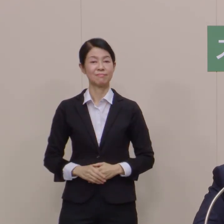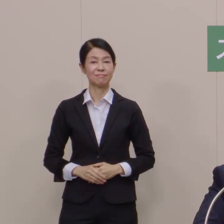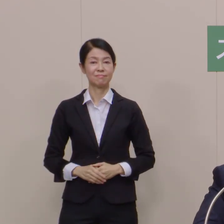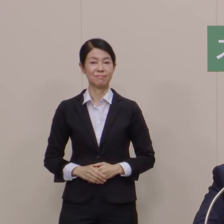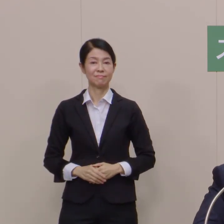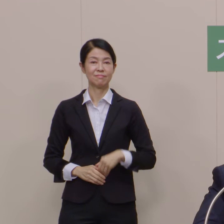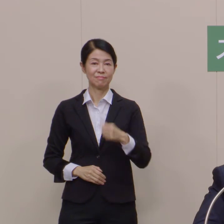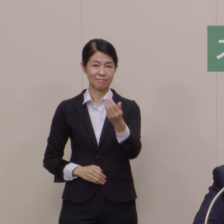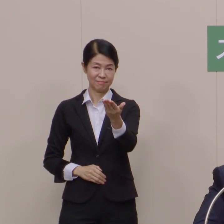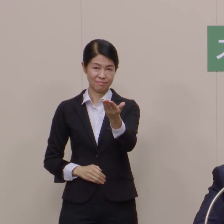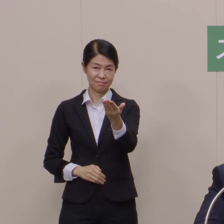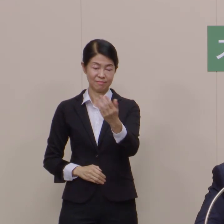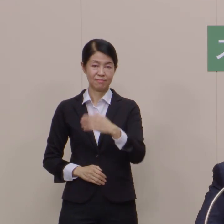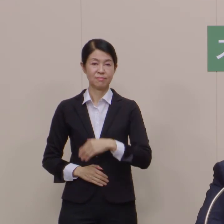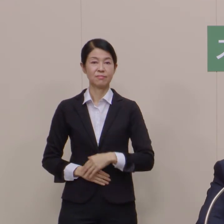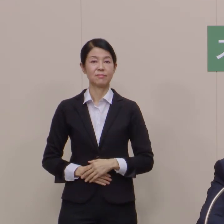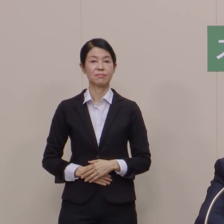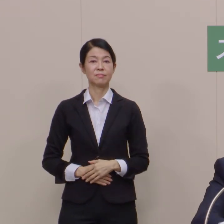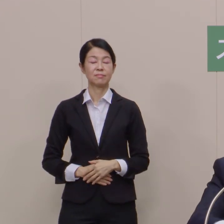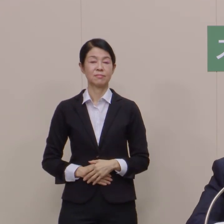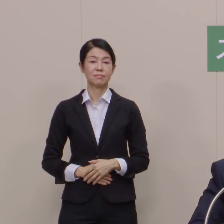ということでお願いします。